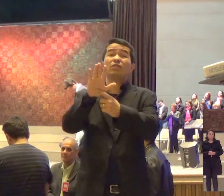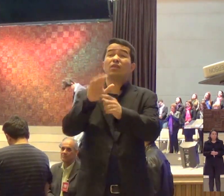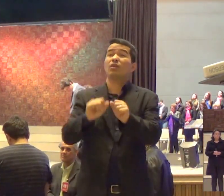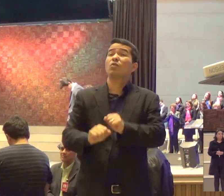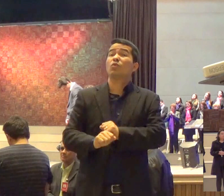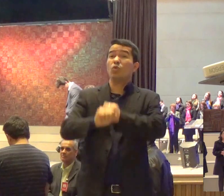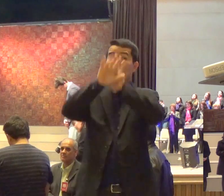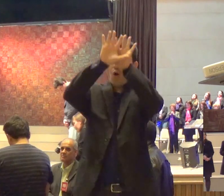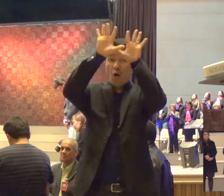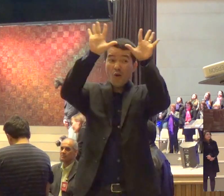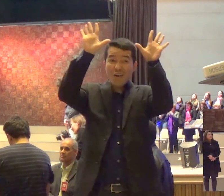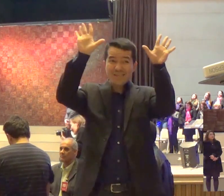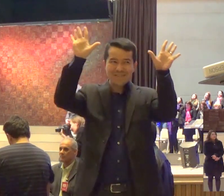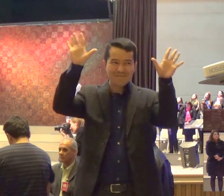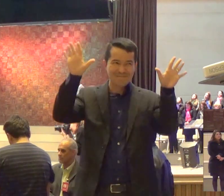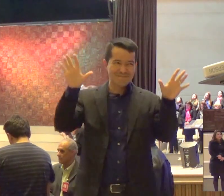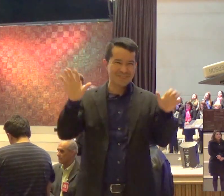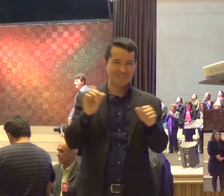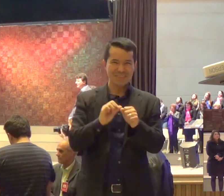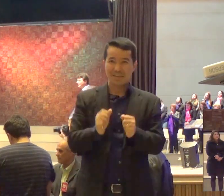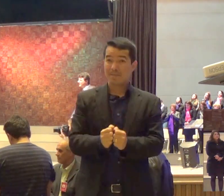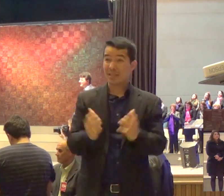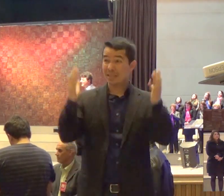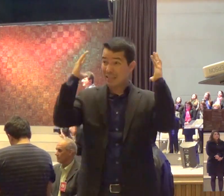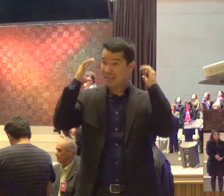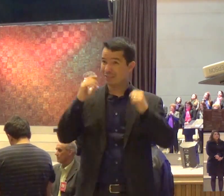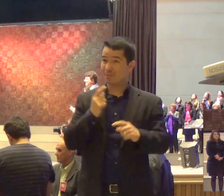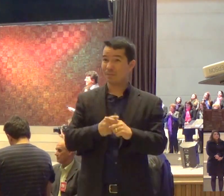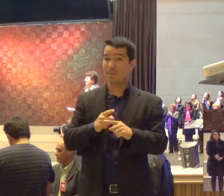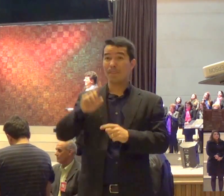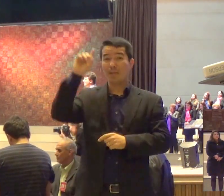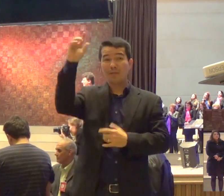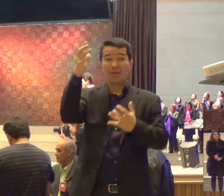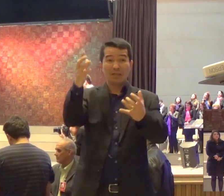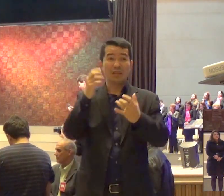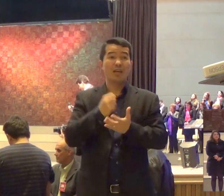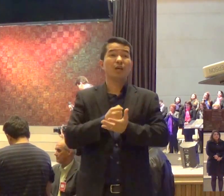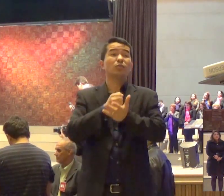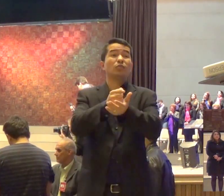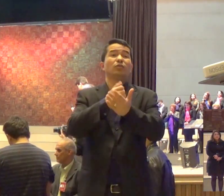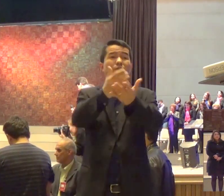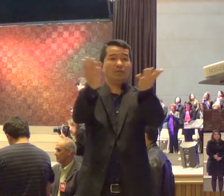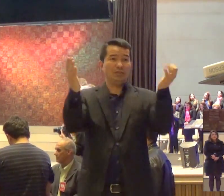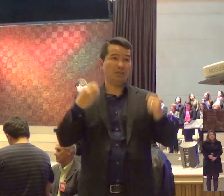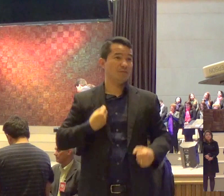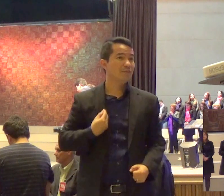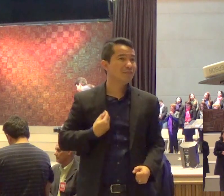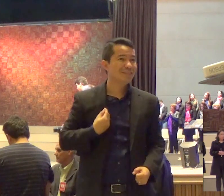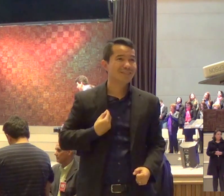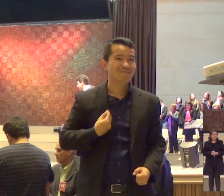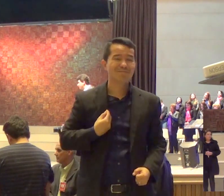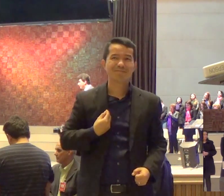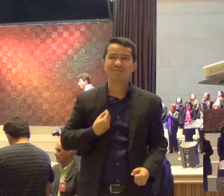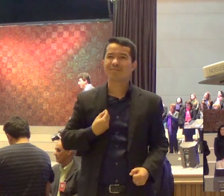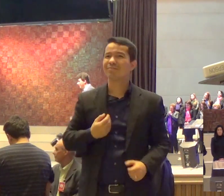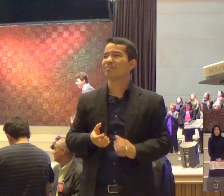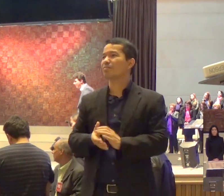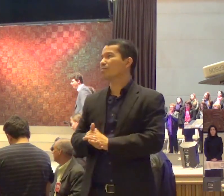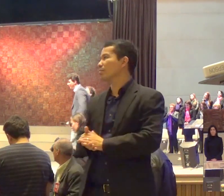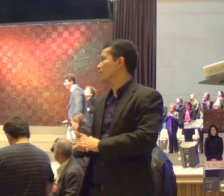Deus é especialista nisso no meio da confusão da nossa história ele manifesta a sua glória pastor